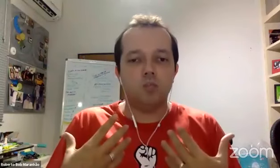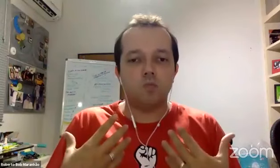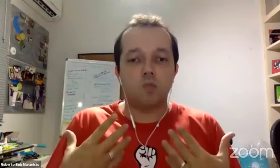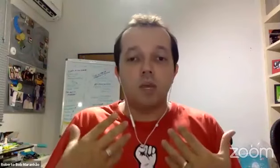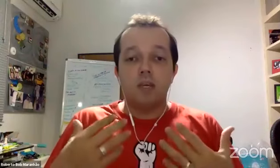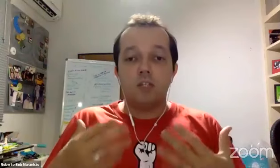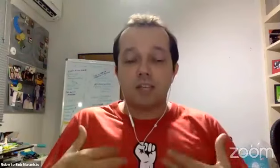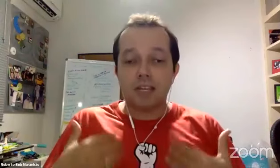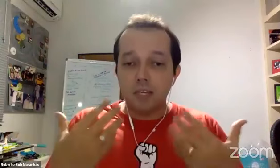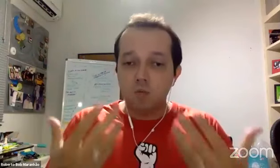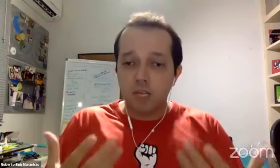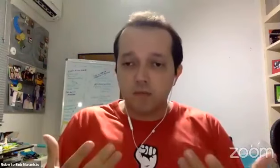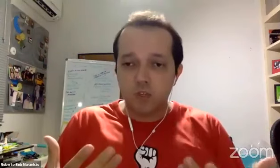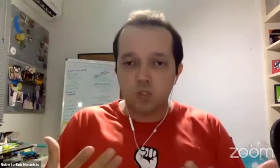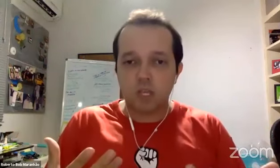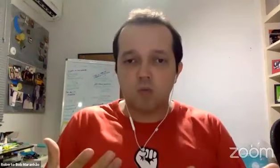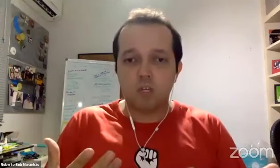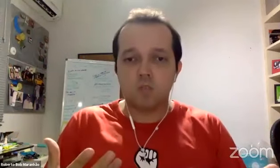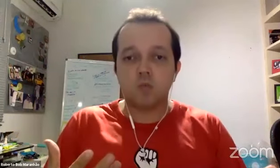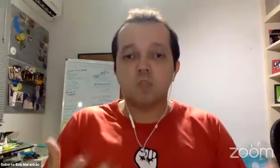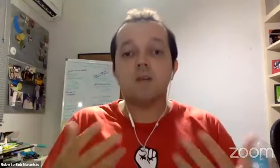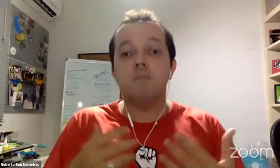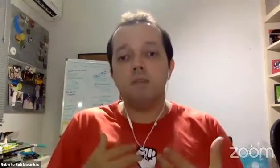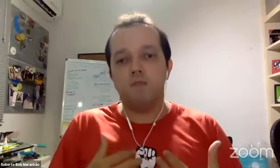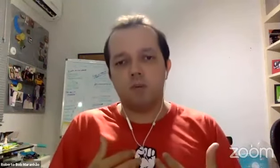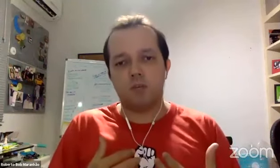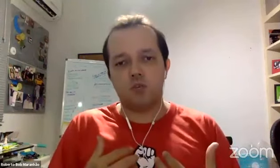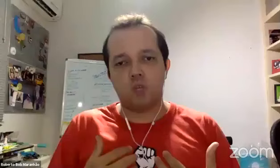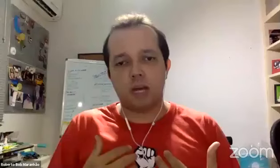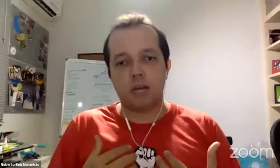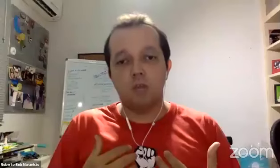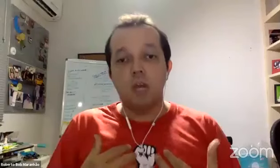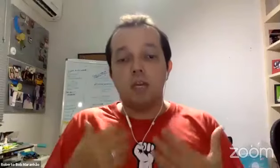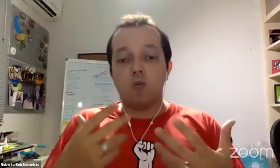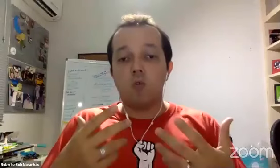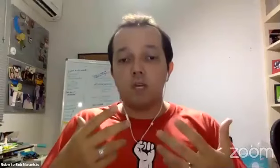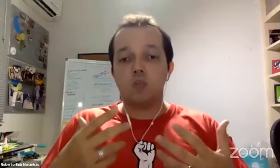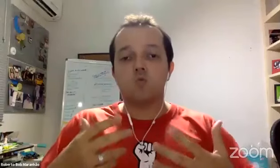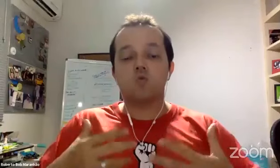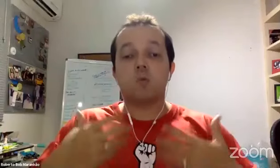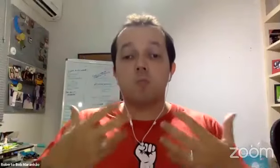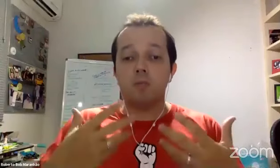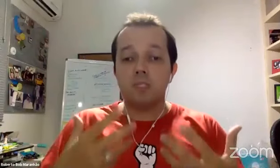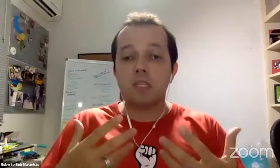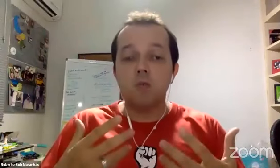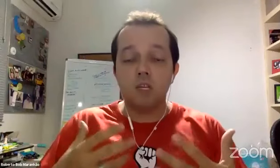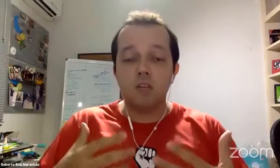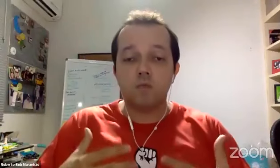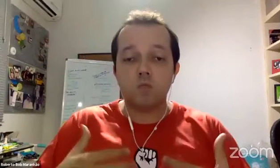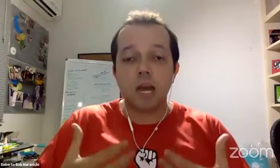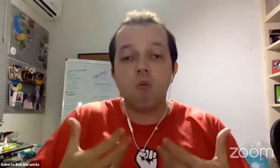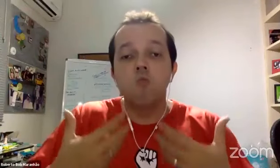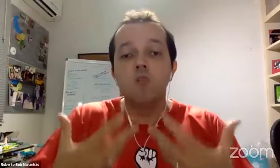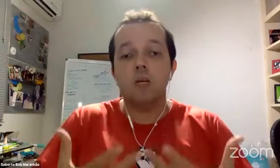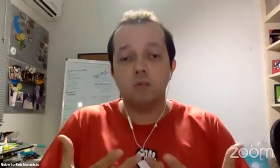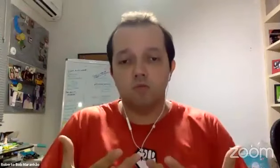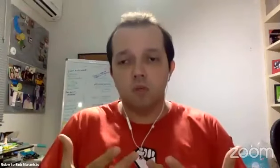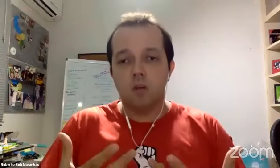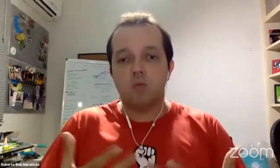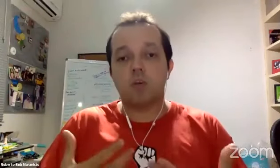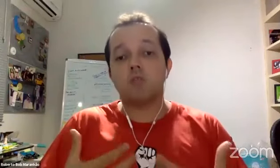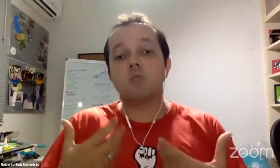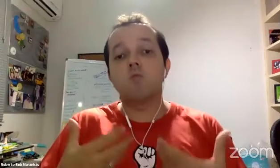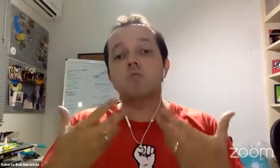nós tínhamos de trazer um benefício de saúde às pessoas, também fique prejudicado, e com isso, os problemas de saúde eles vão se